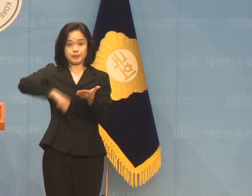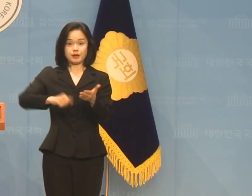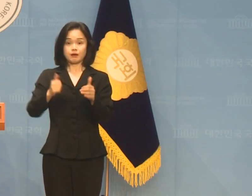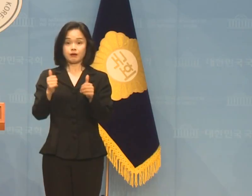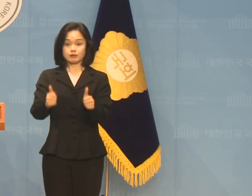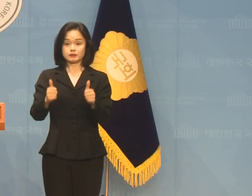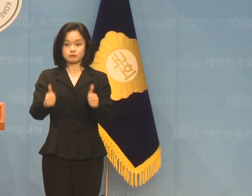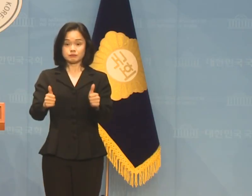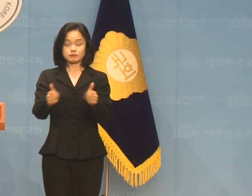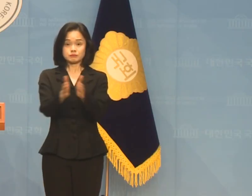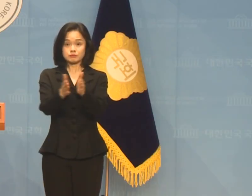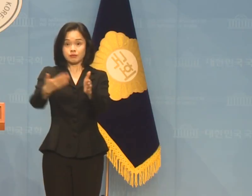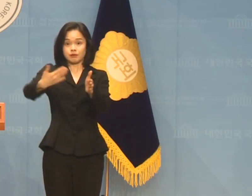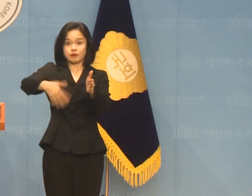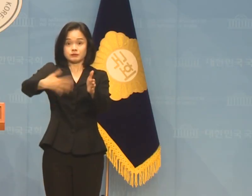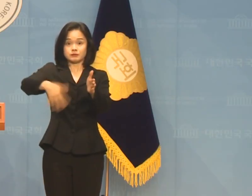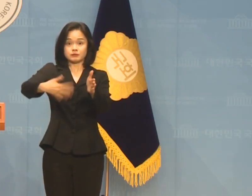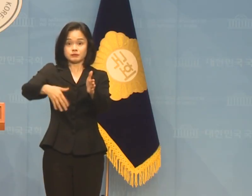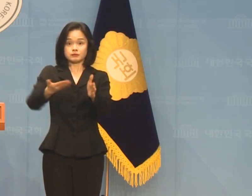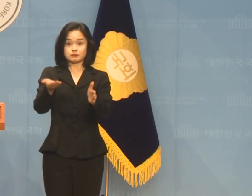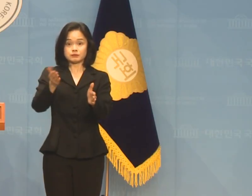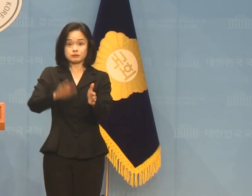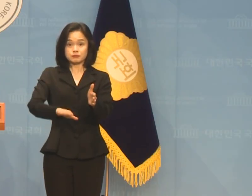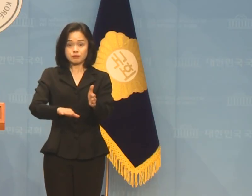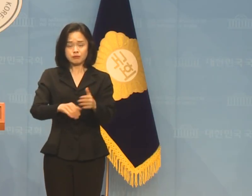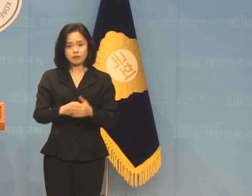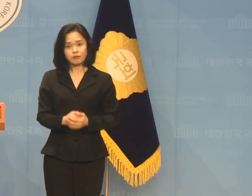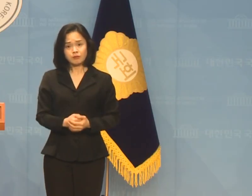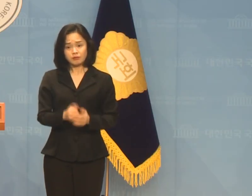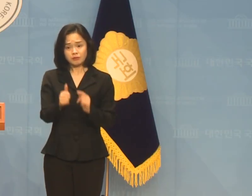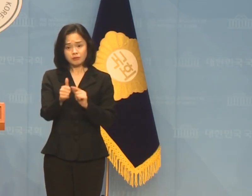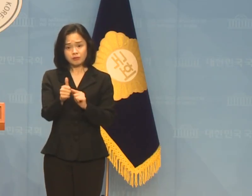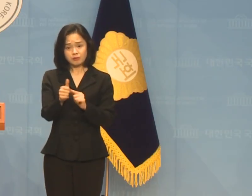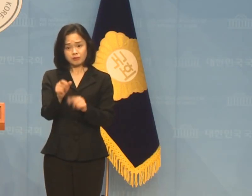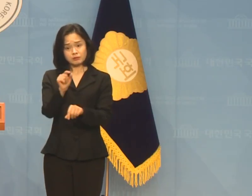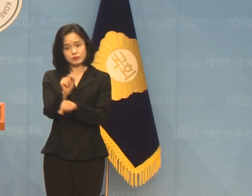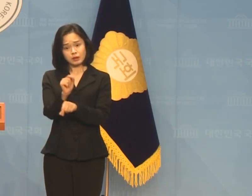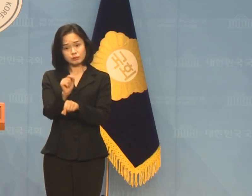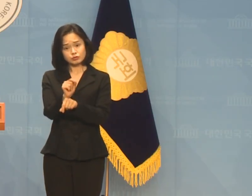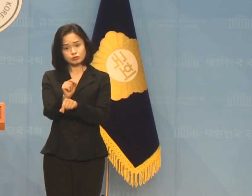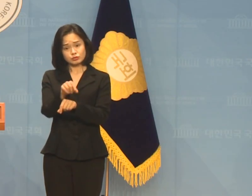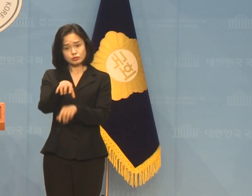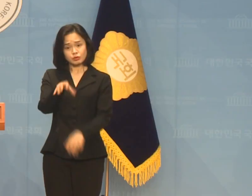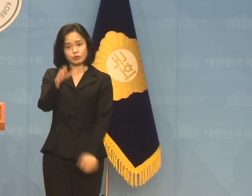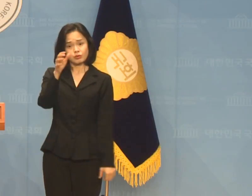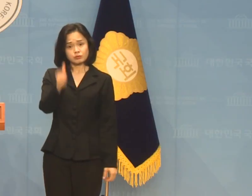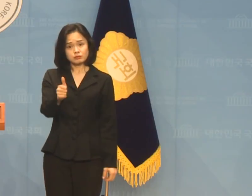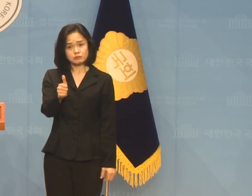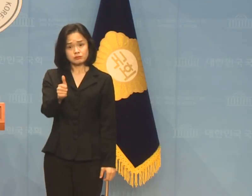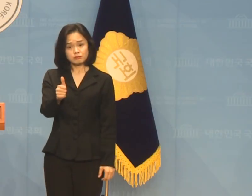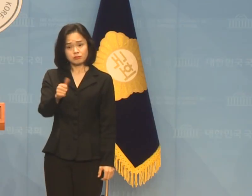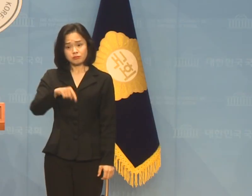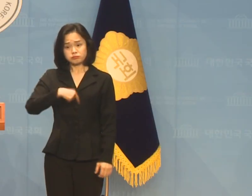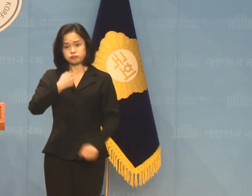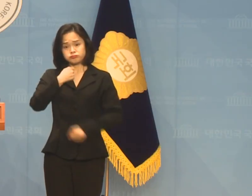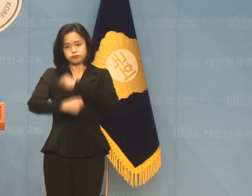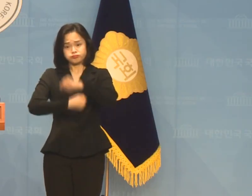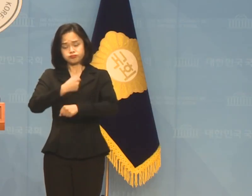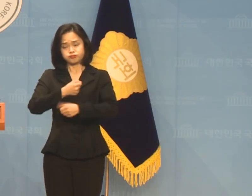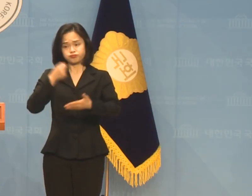시작되지도 않았는데 어떻게 그리고 왜 사무처장이 자기 멋대로 결론을 내린단